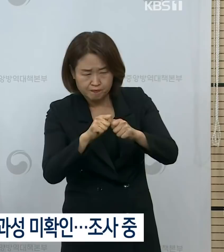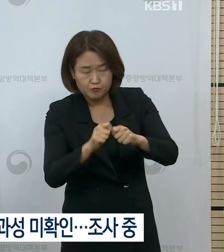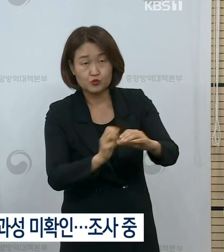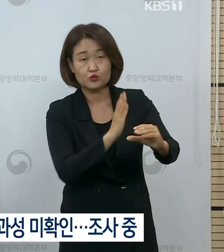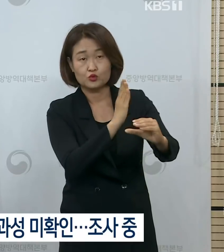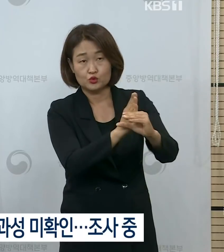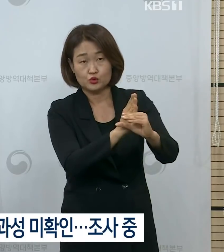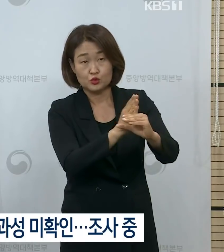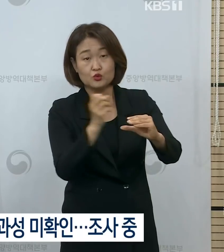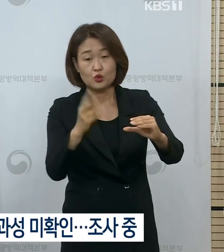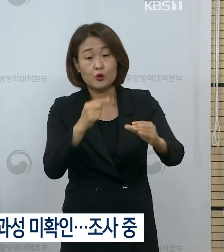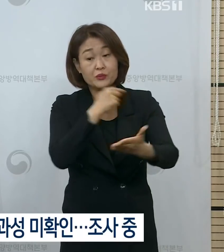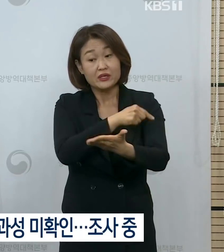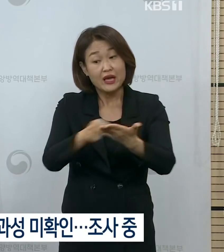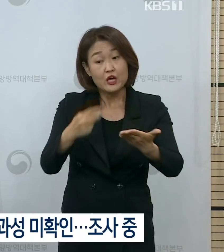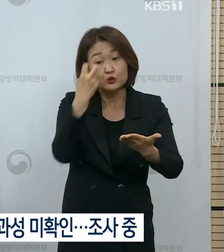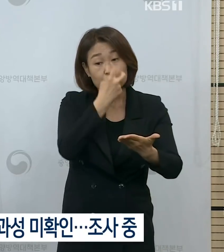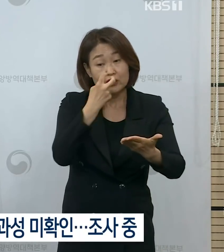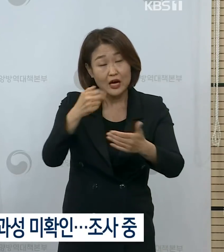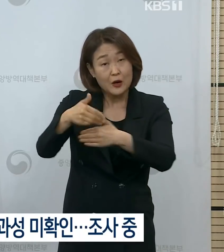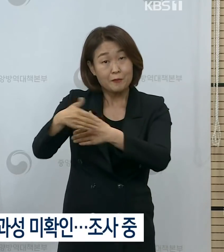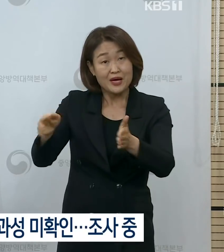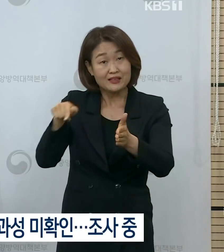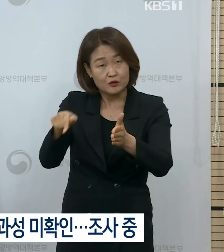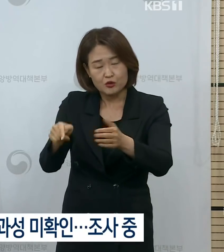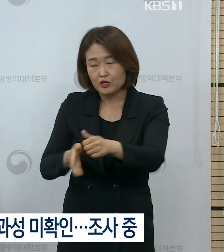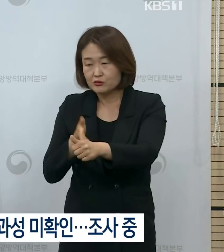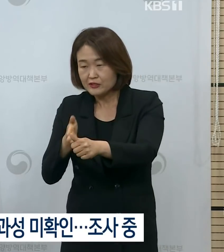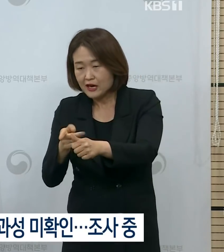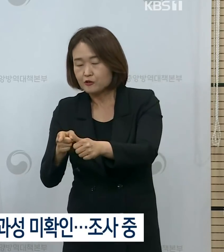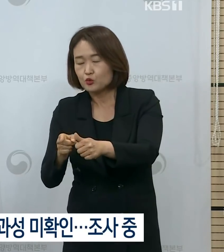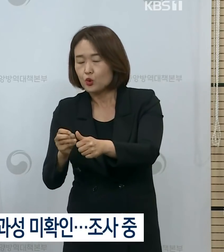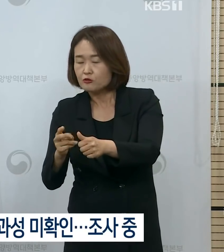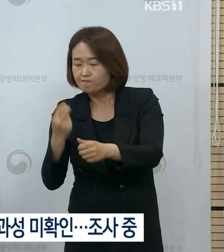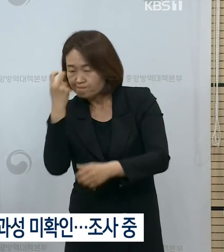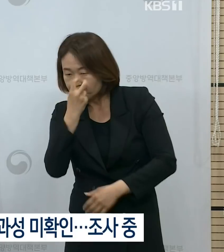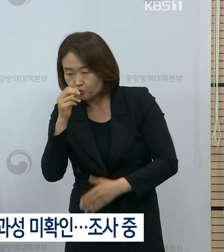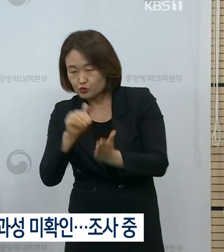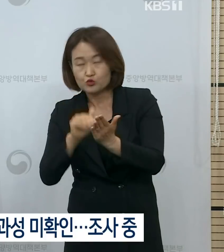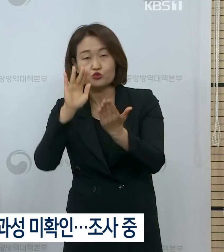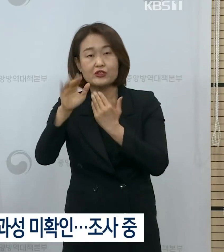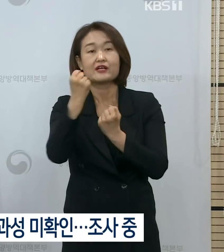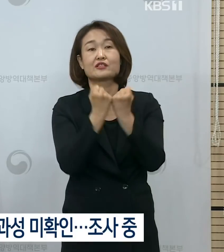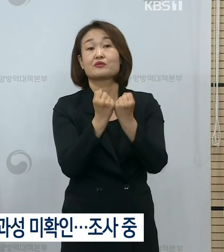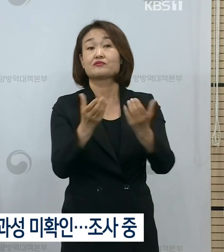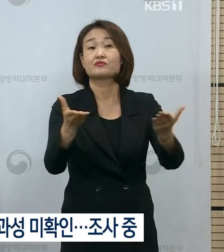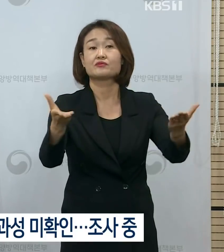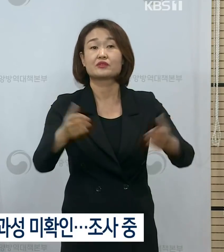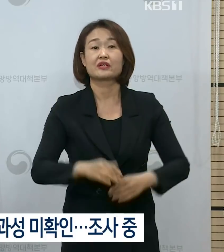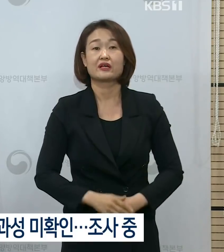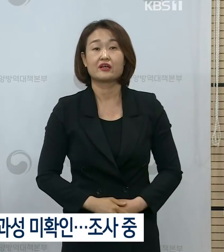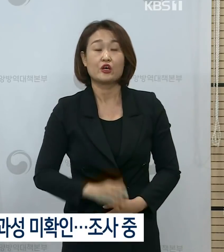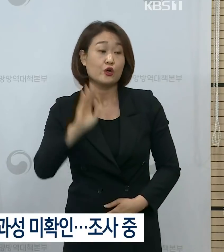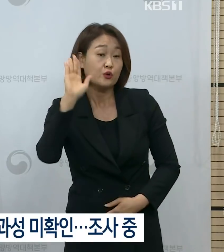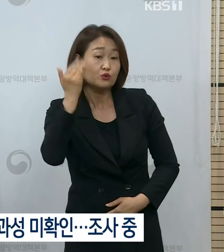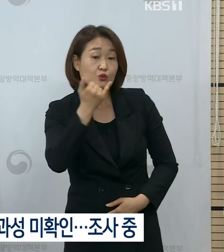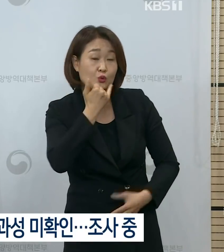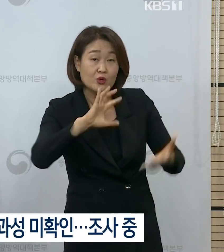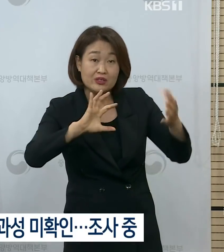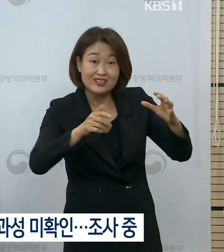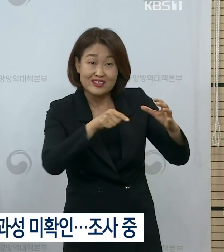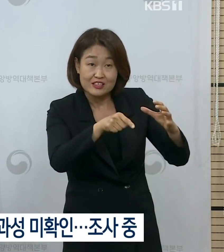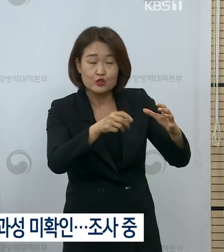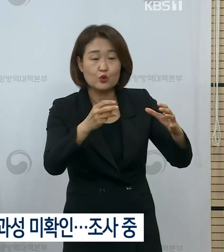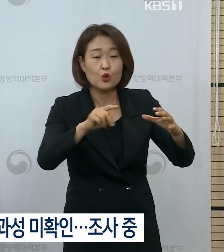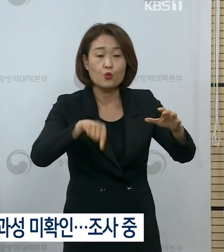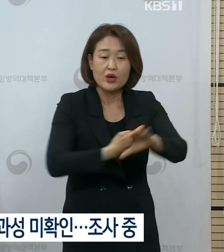있고 피해조사반의 검토를 거쳐서 설명드리도록 하겠습니다. 최근 독일 등 일부 국가에서